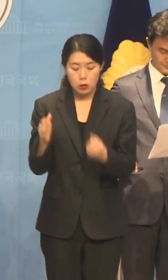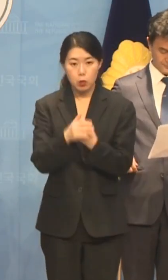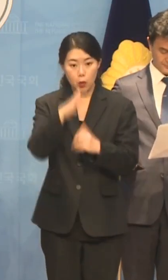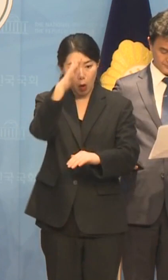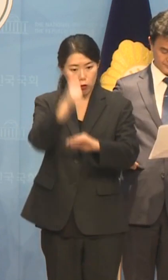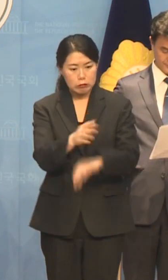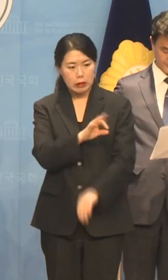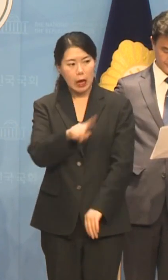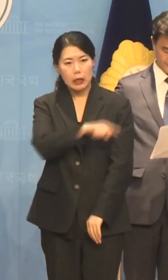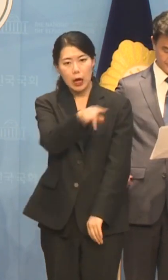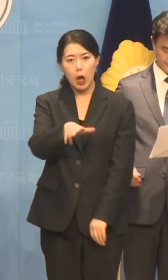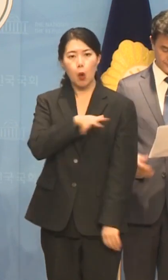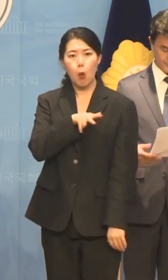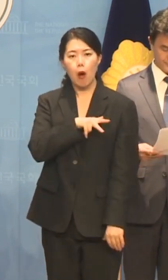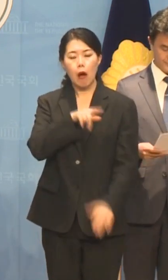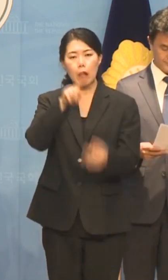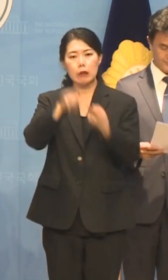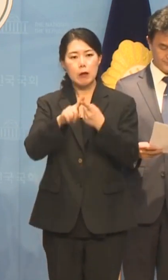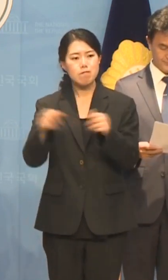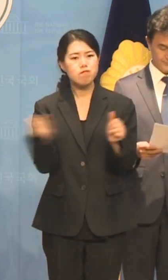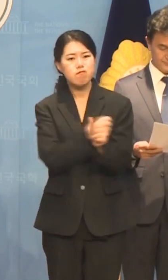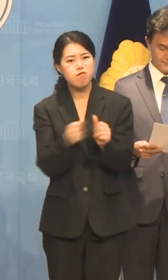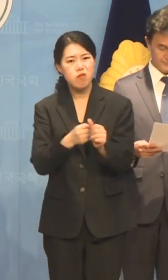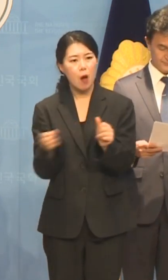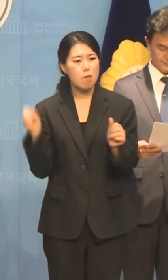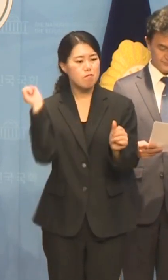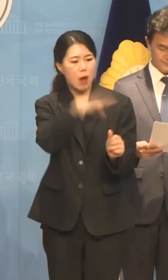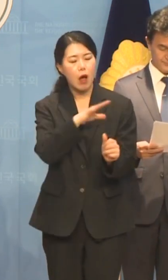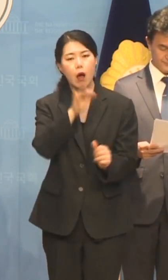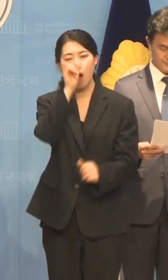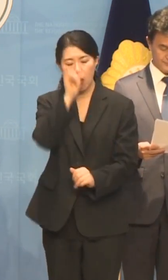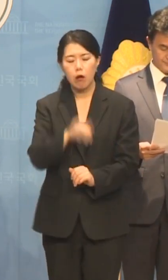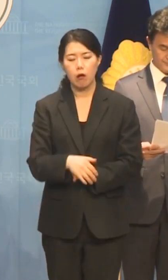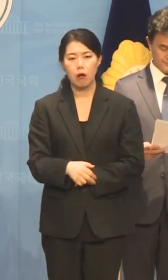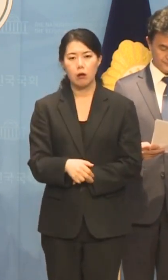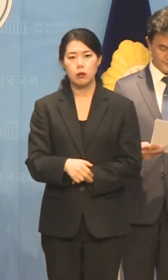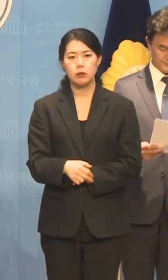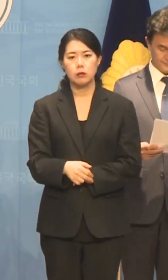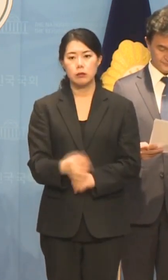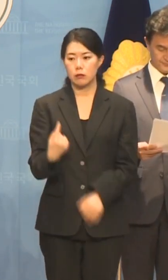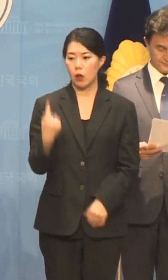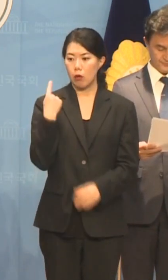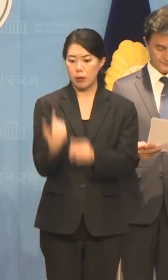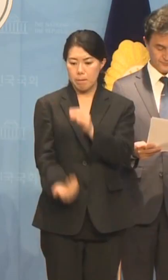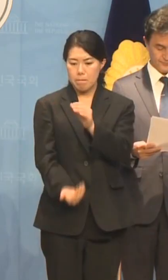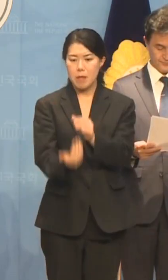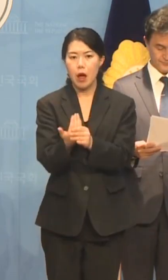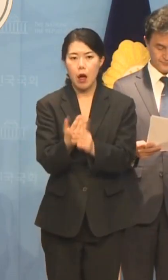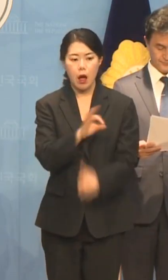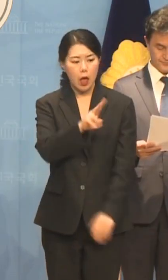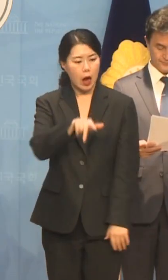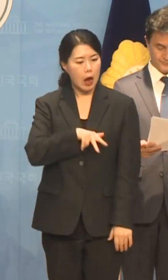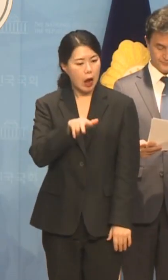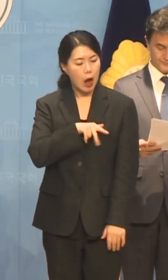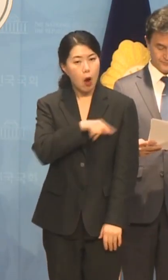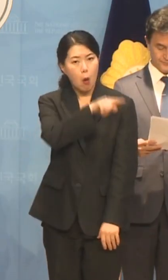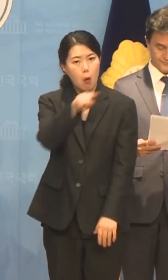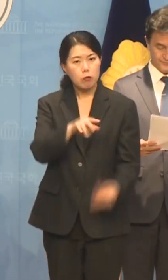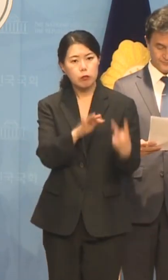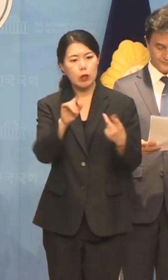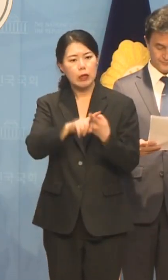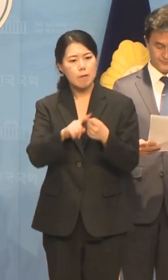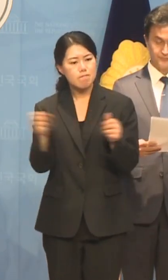야당 의원들에 대한 테러까지 자행된 것이다. 어제 발생한 야당 의원들에 대한